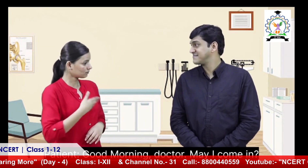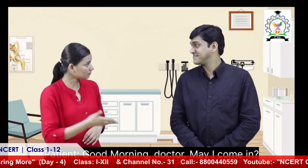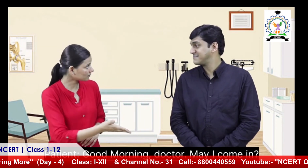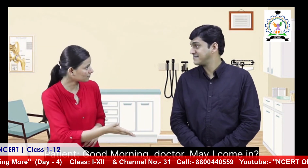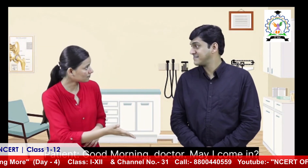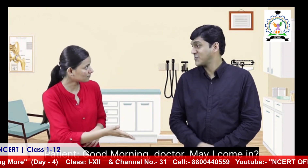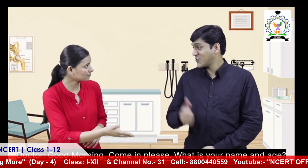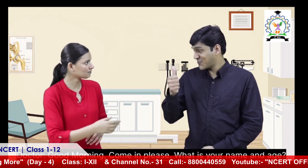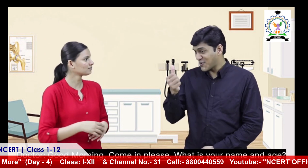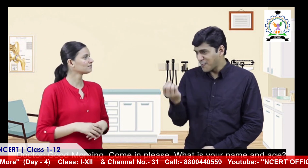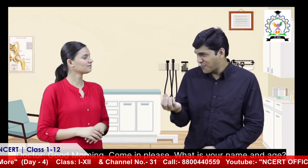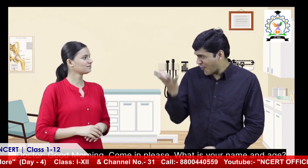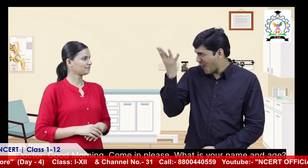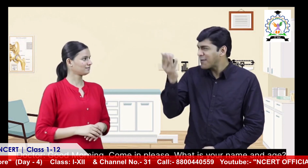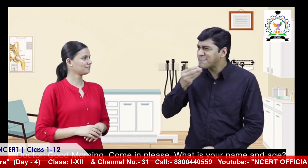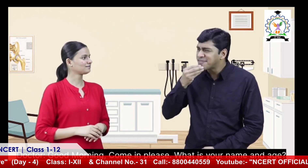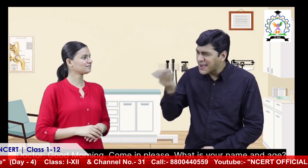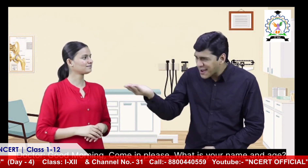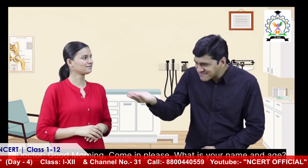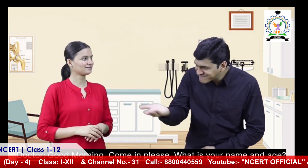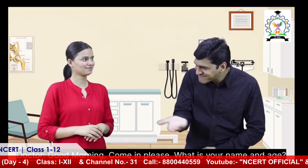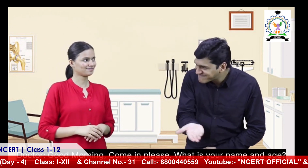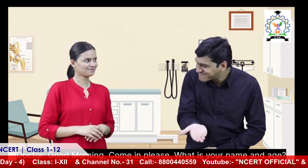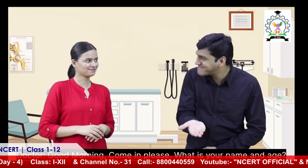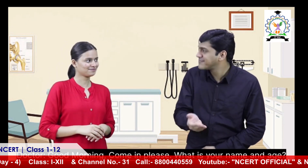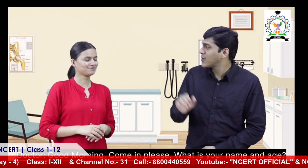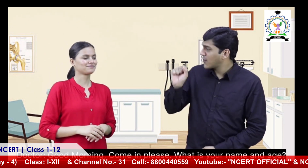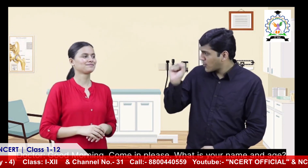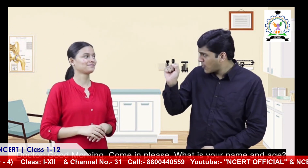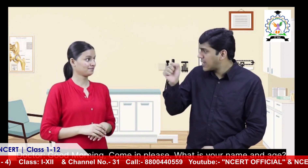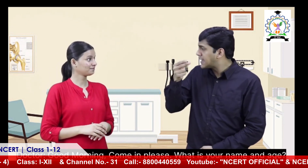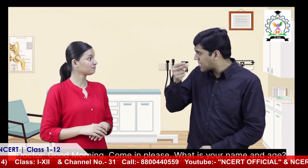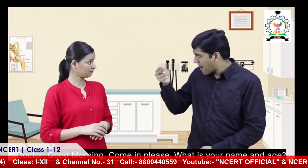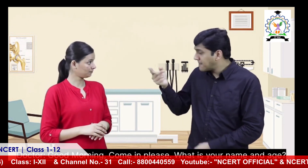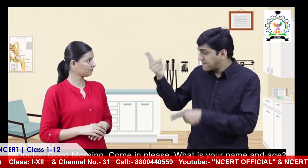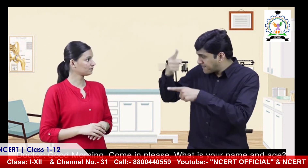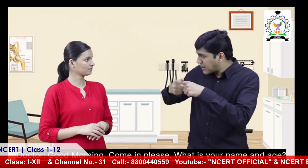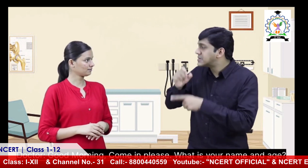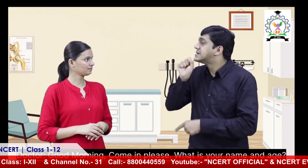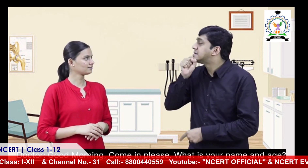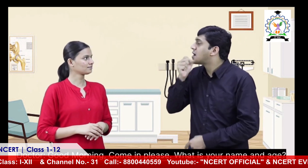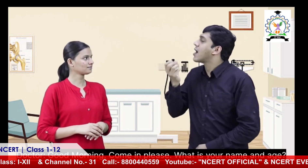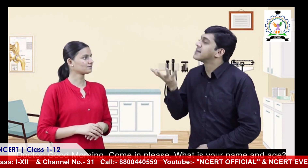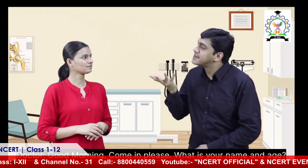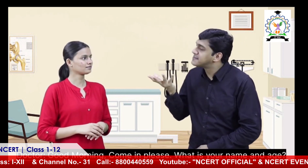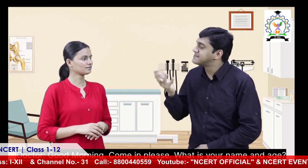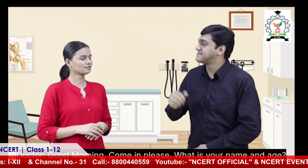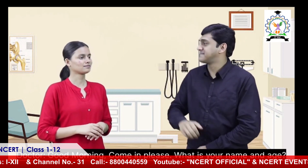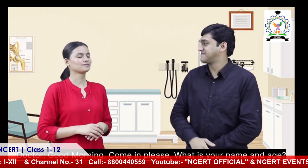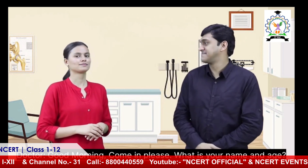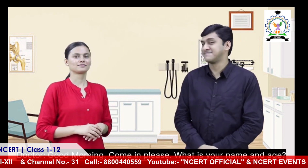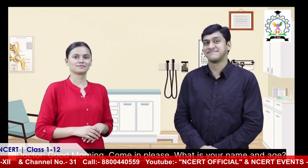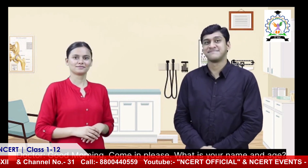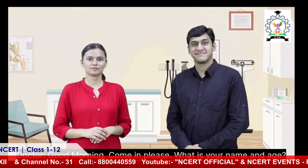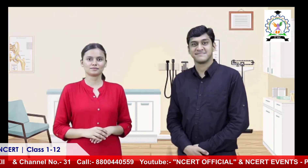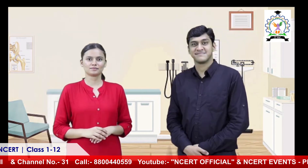गुड मॉर्निंग सर, क्या मैं अंदर आऊँ? गुड मॉर्निंग, बिल्कुल अंदर आइए। आप अपना नाम और उम्र